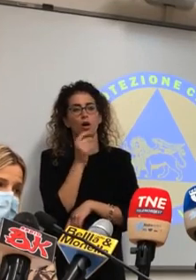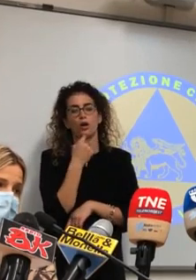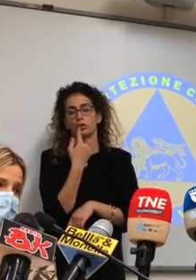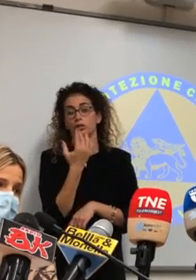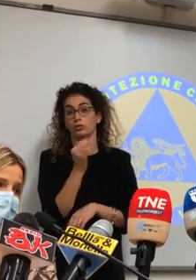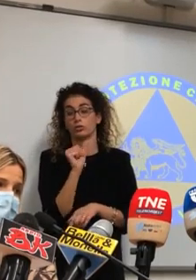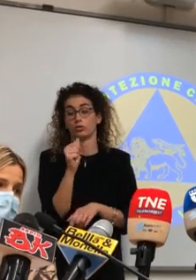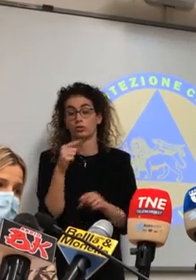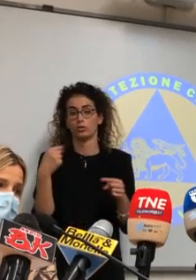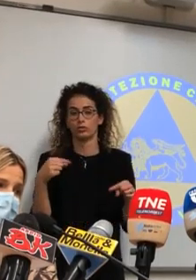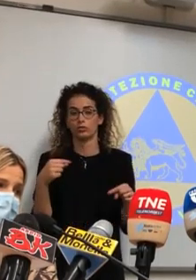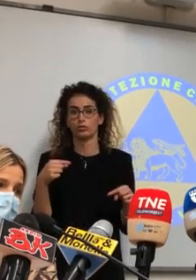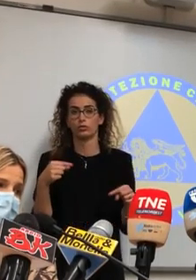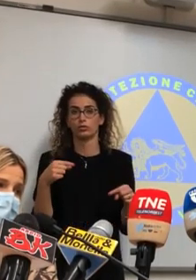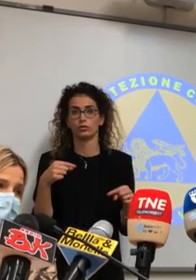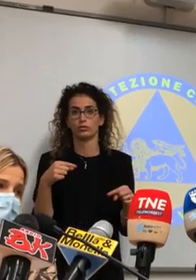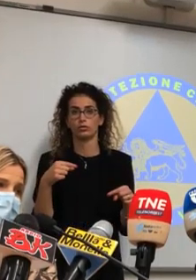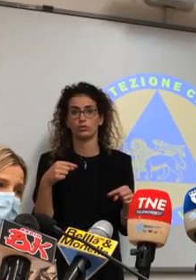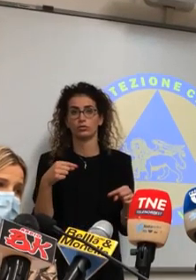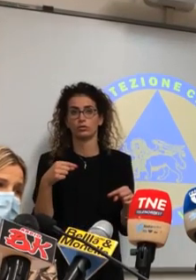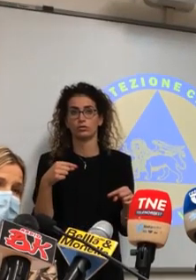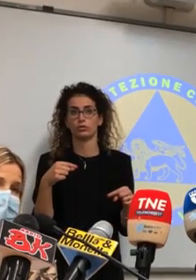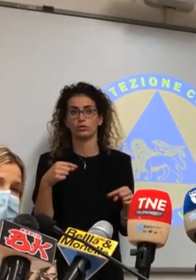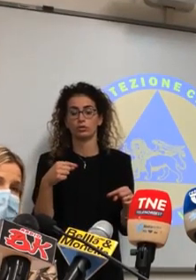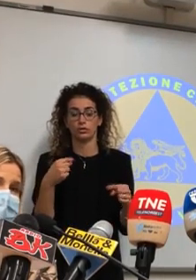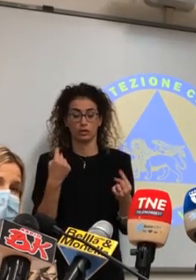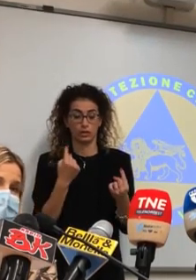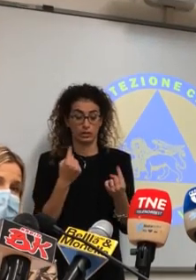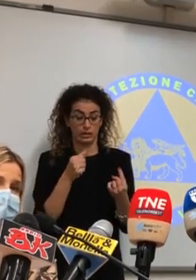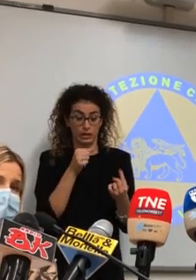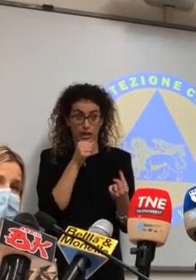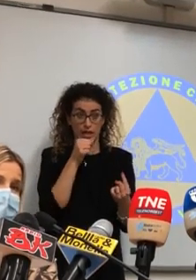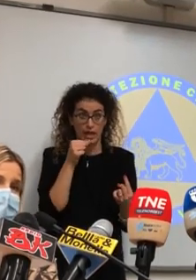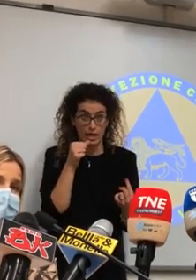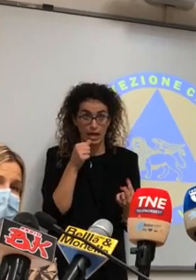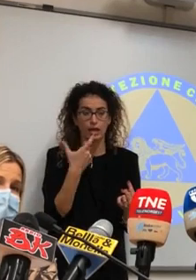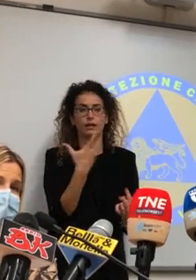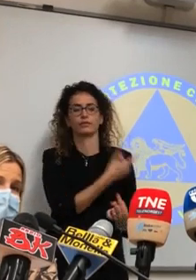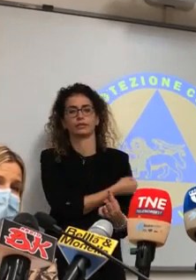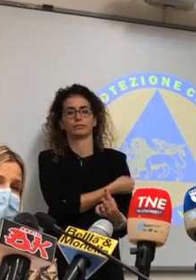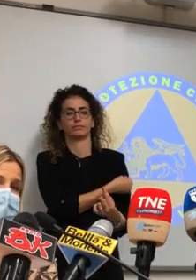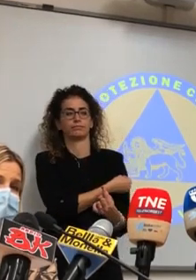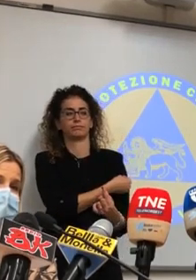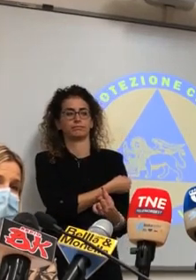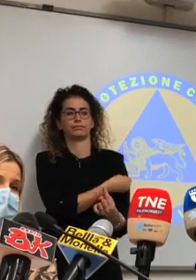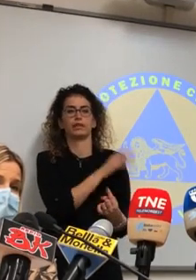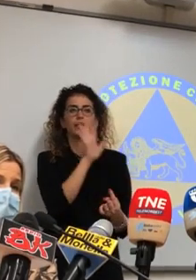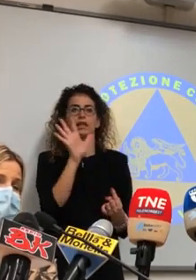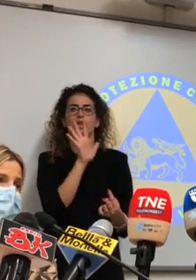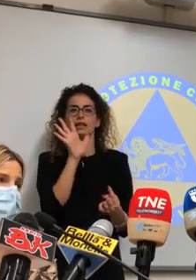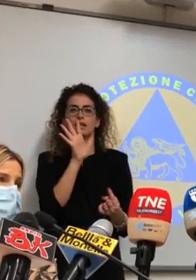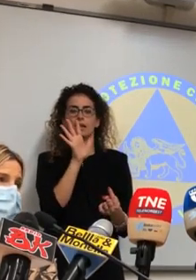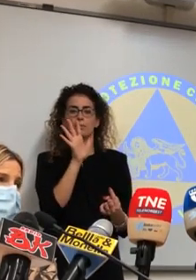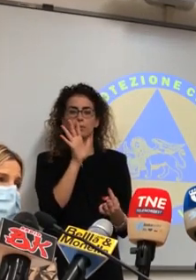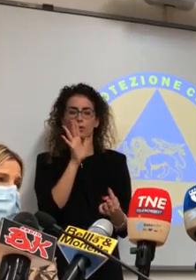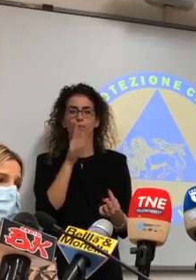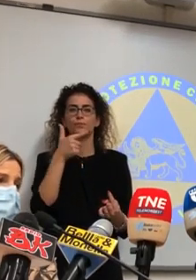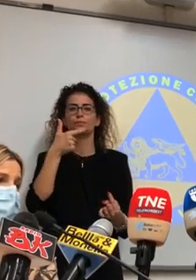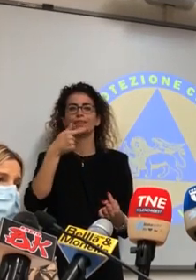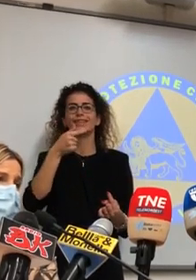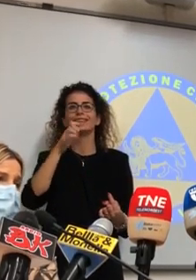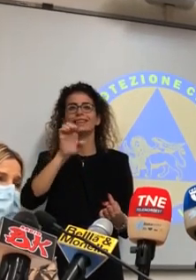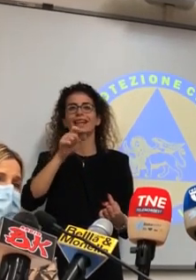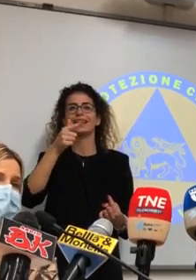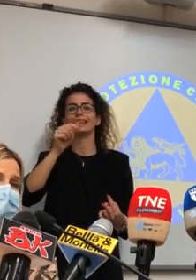dico solo questo, anche ogni volta che necessita. L'esempio più classico è l'antitetanica. L'antitetanica ne